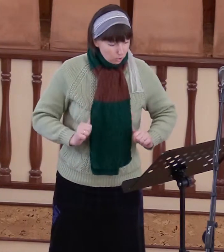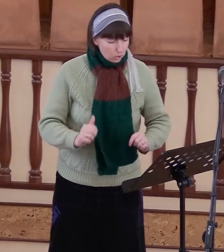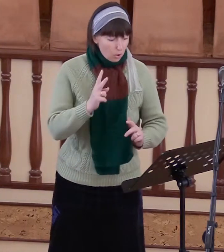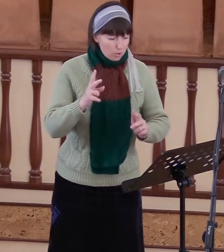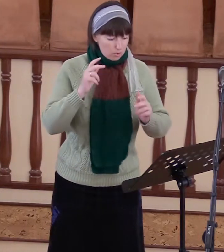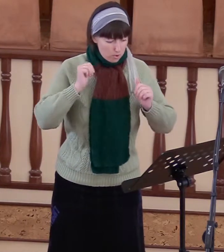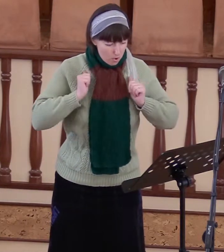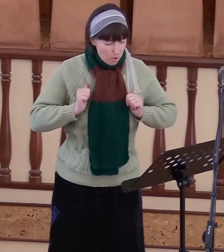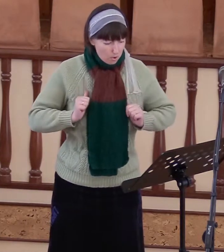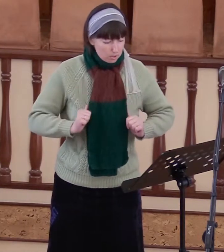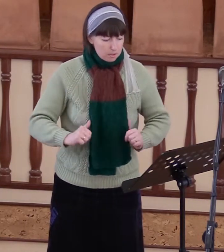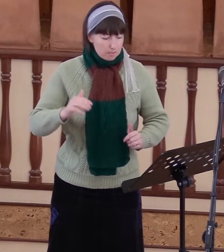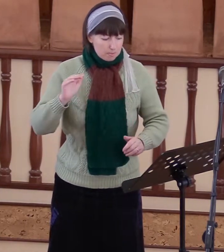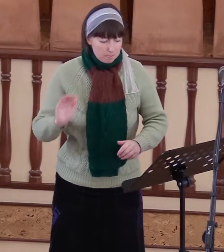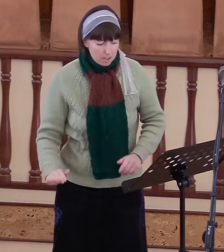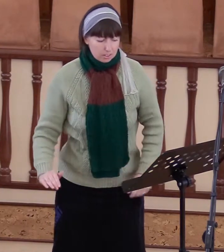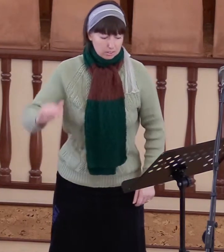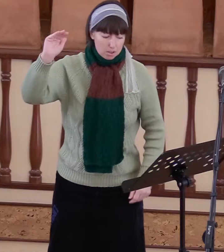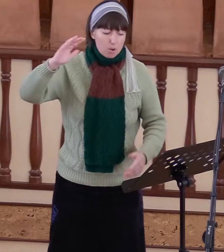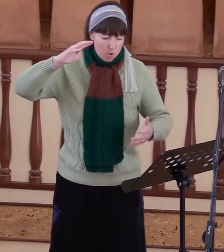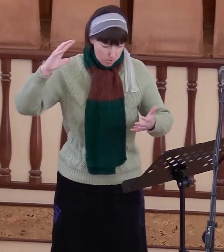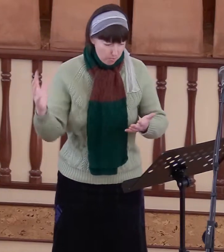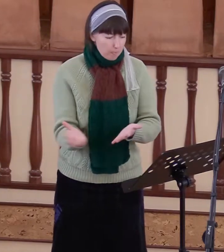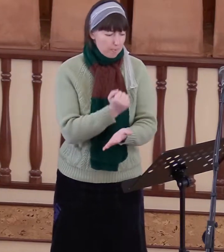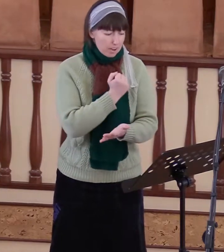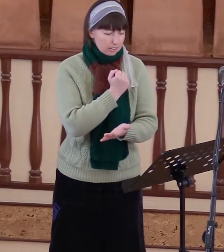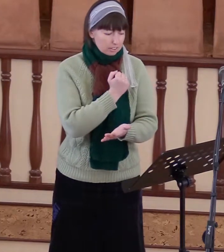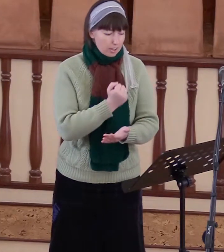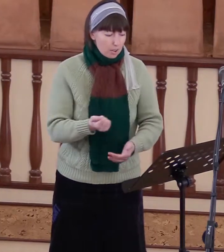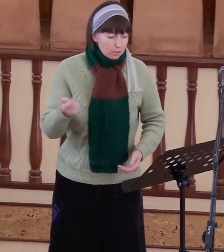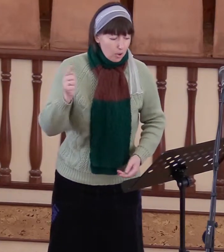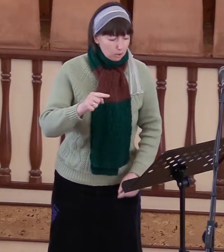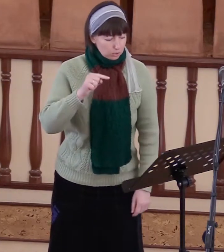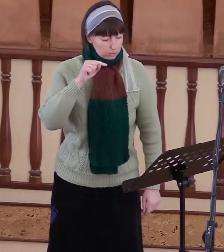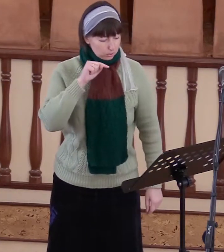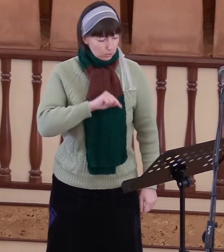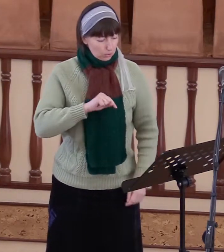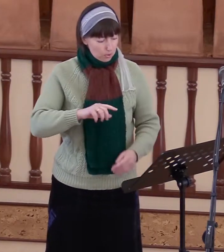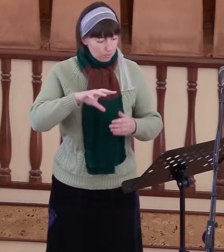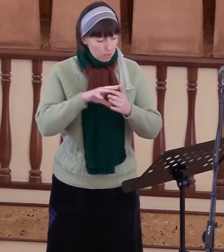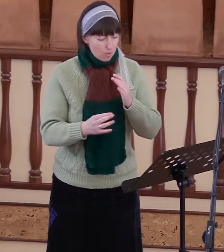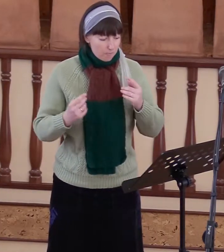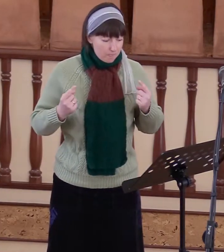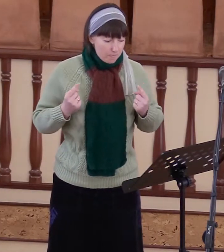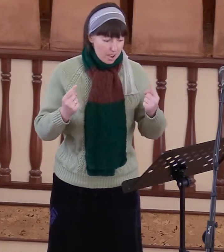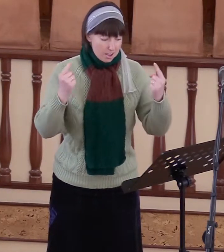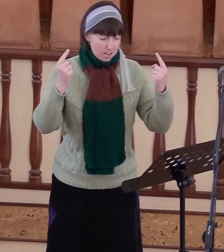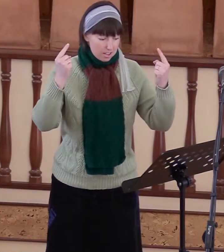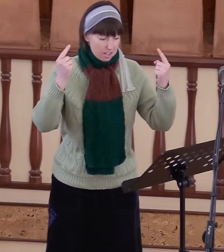Кротость. Кто кротость с малолетства обретает, в том духа плод великий возрастает.